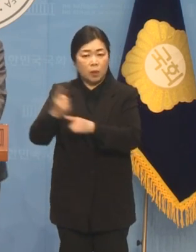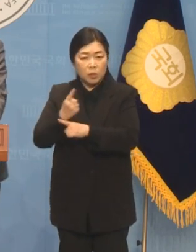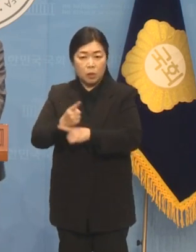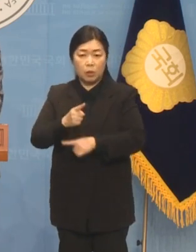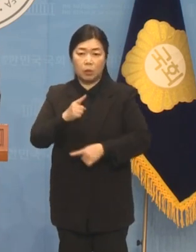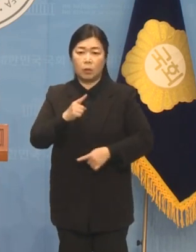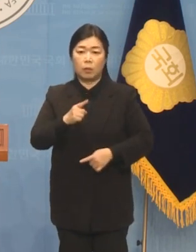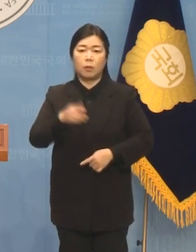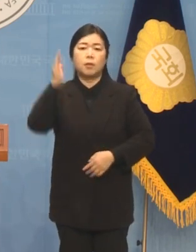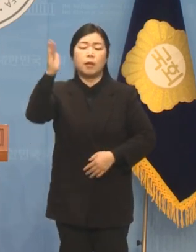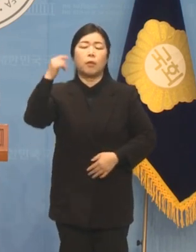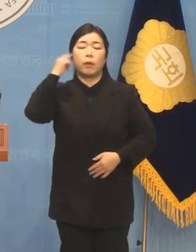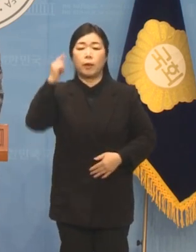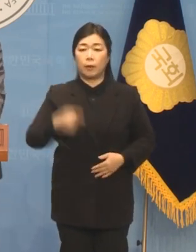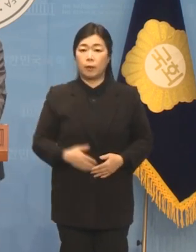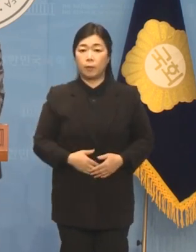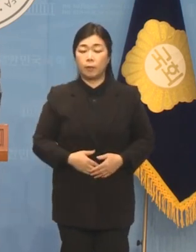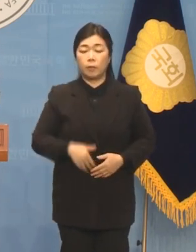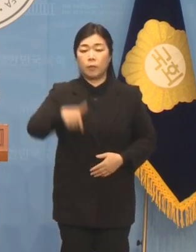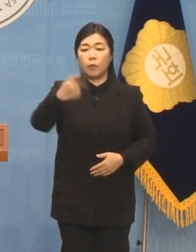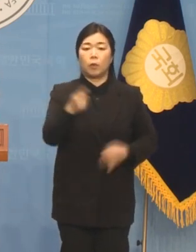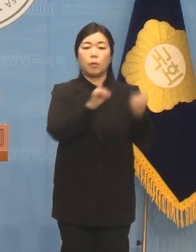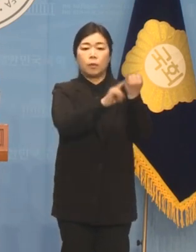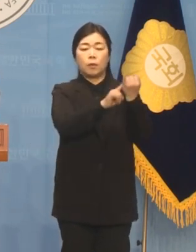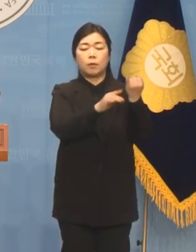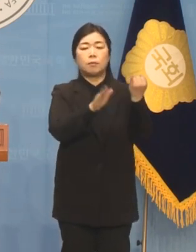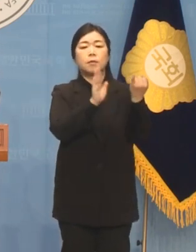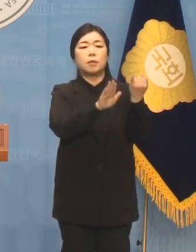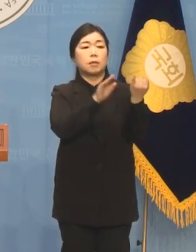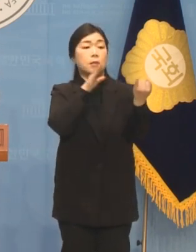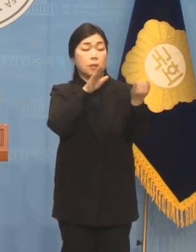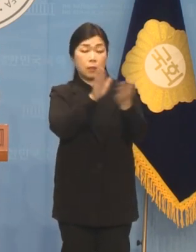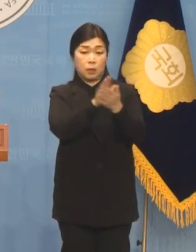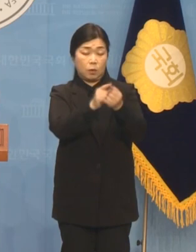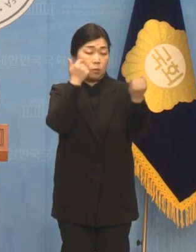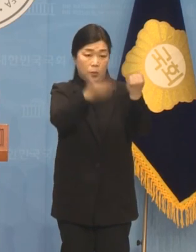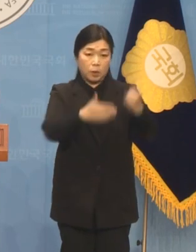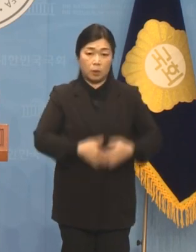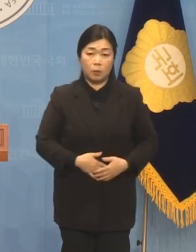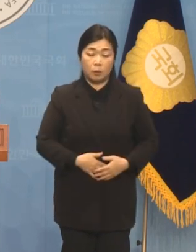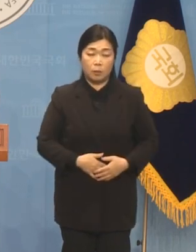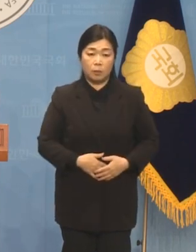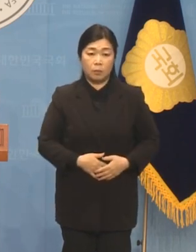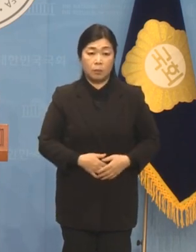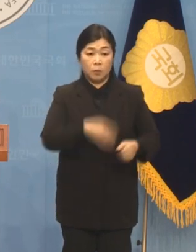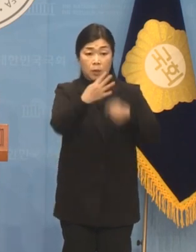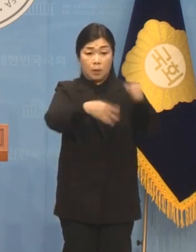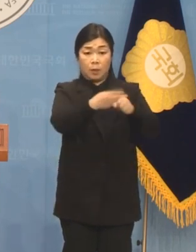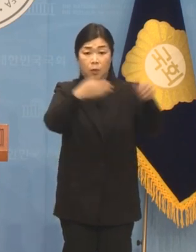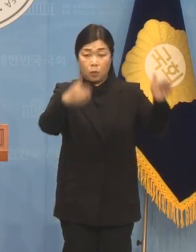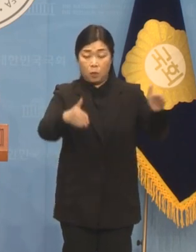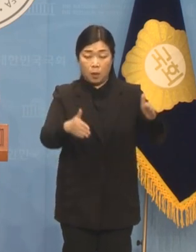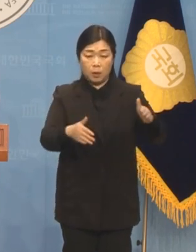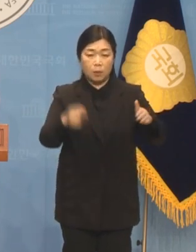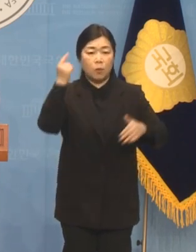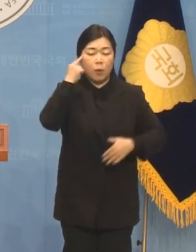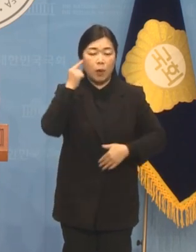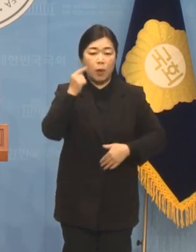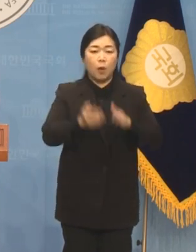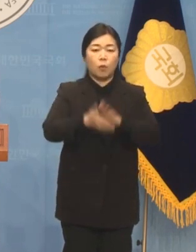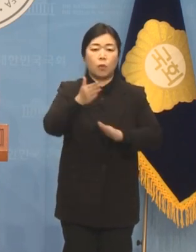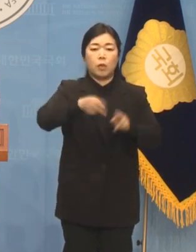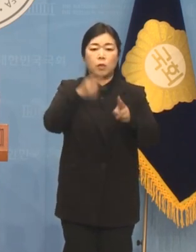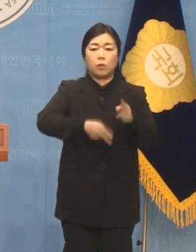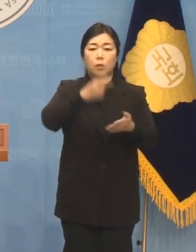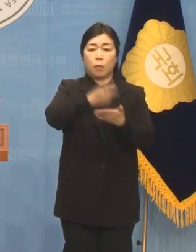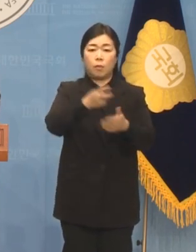직설적으로 묻겠다. 국회 다수당 최고위원으로 잘 나가던 지난 4년 임기 동안 왜 도시철도법 개정을